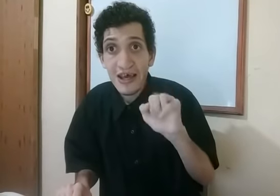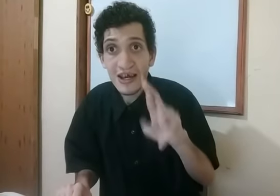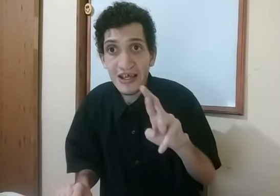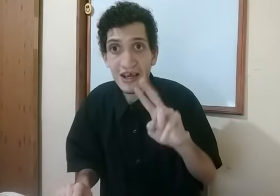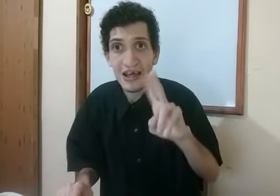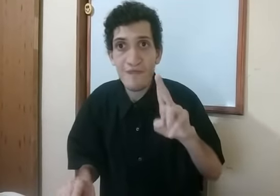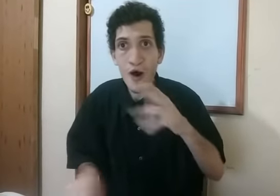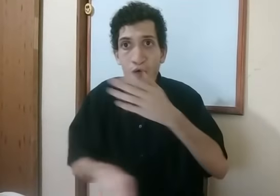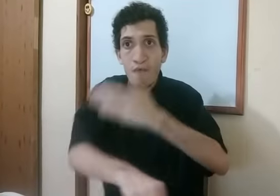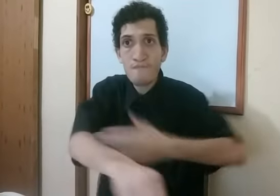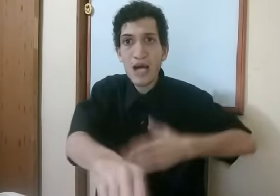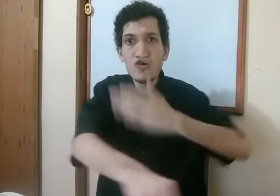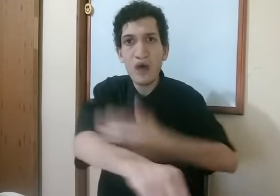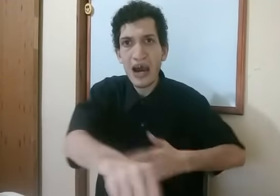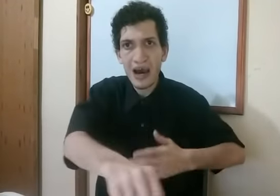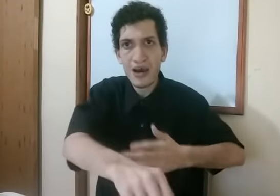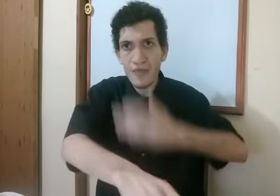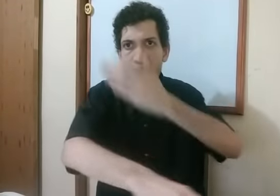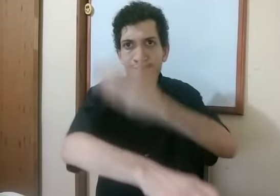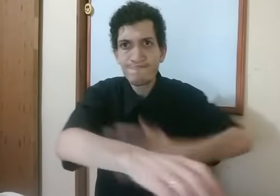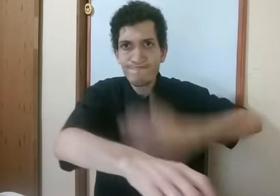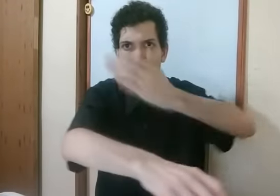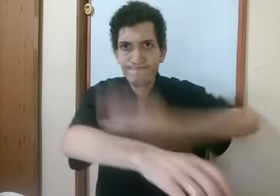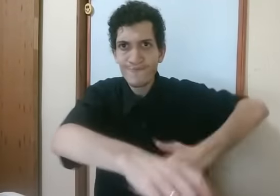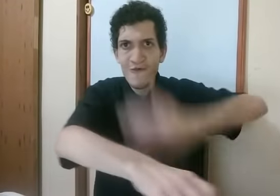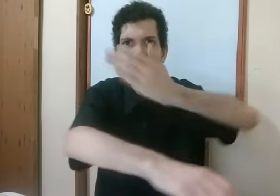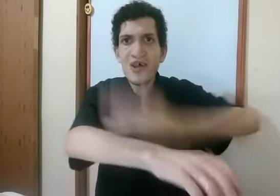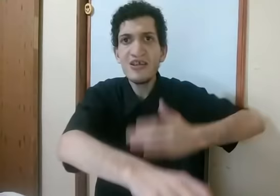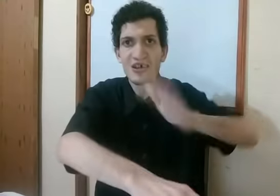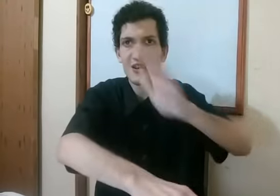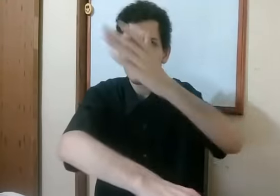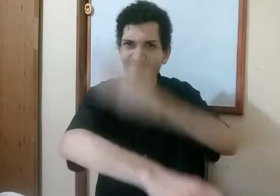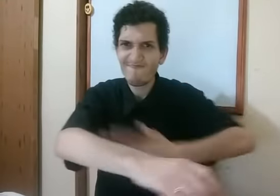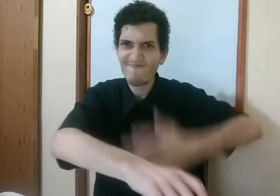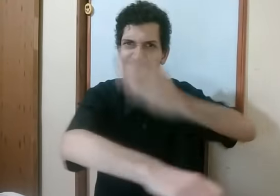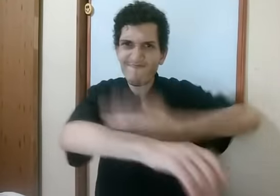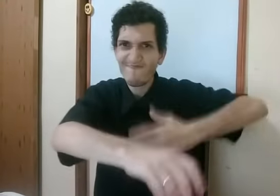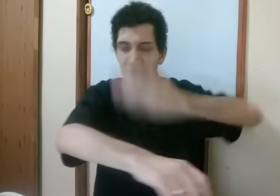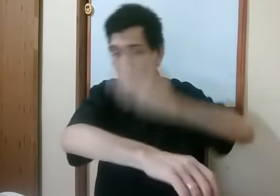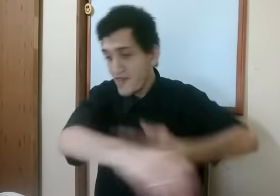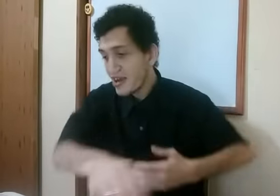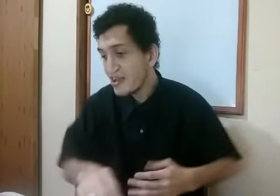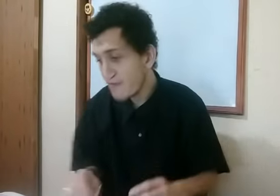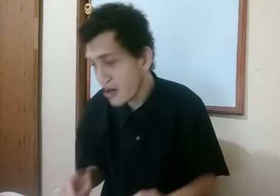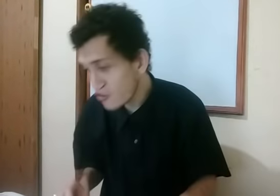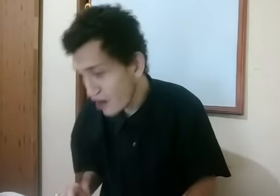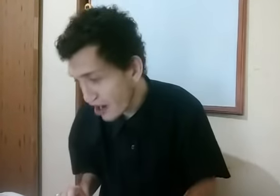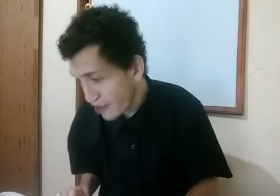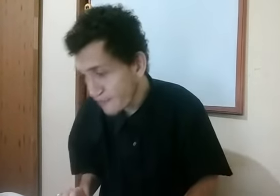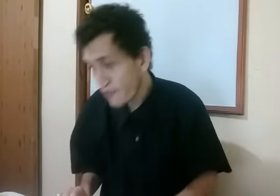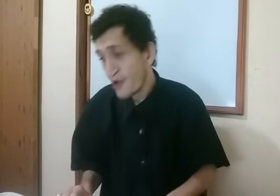Perir, é igual machucar, né? Perir. Perir, machucar.